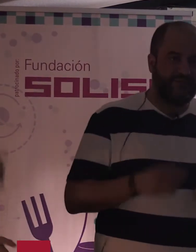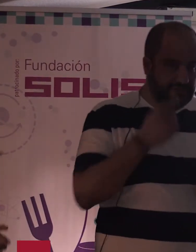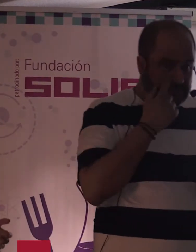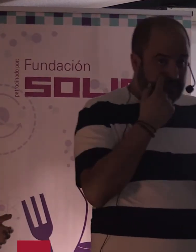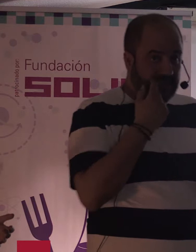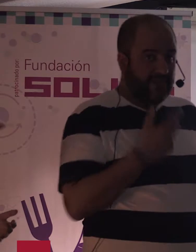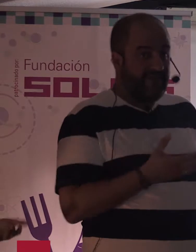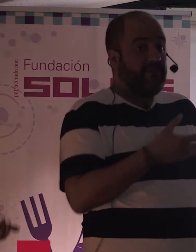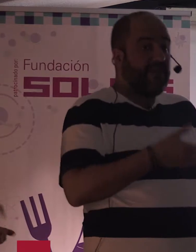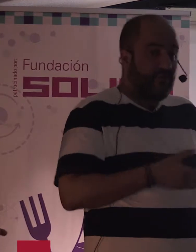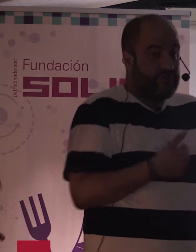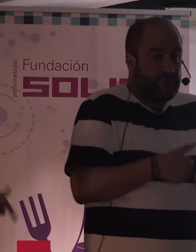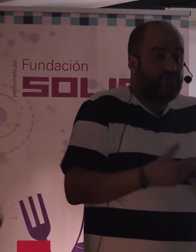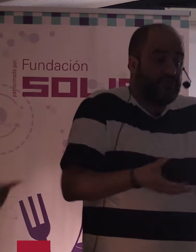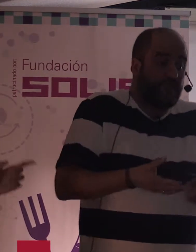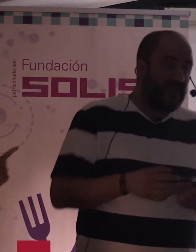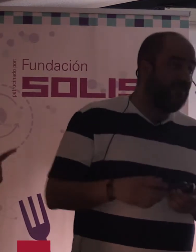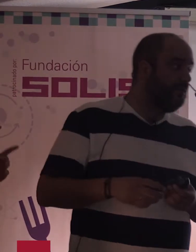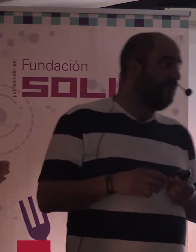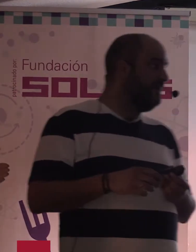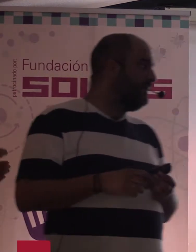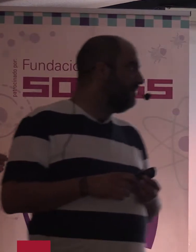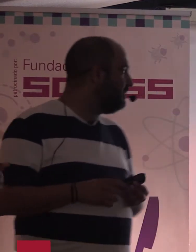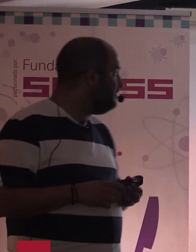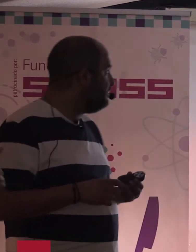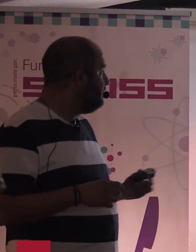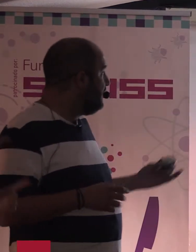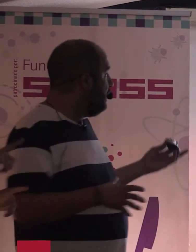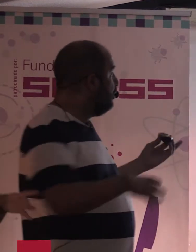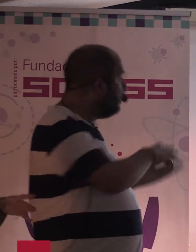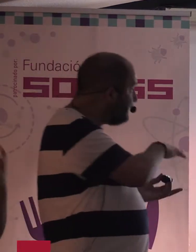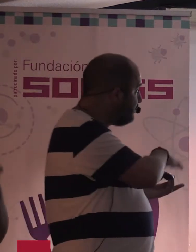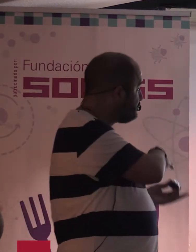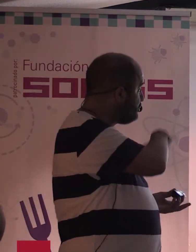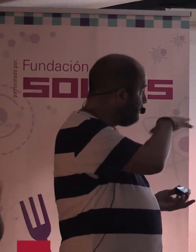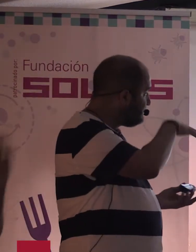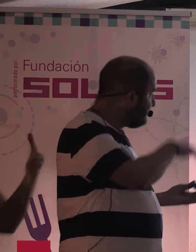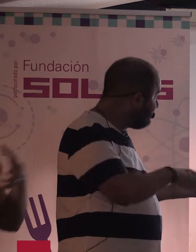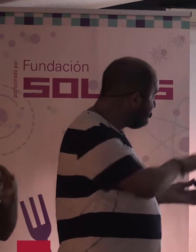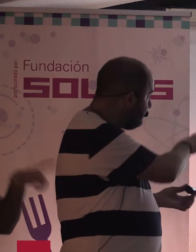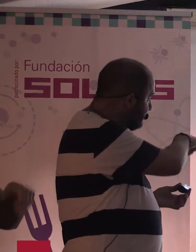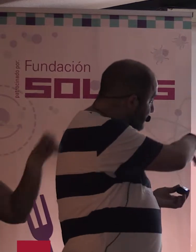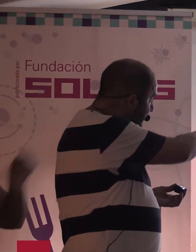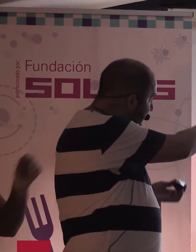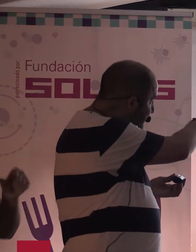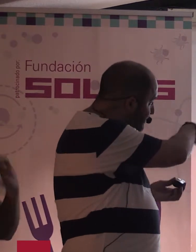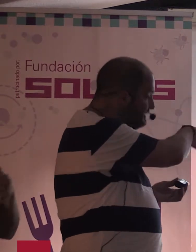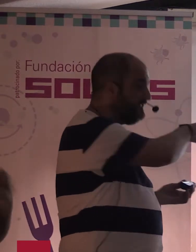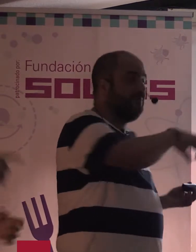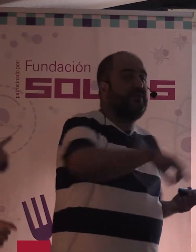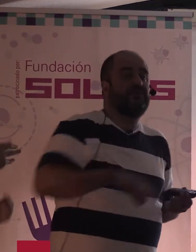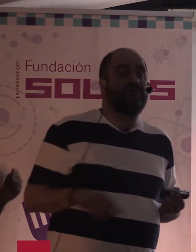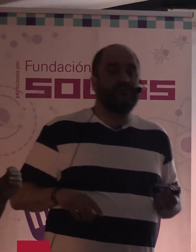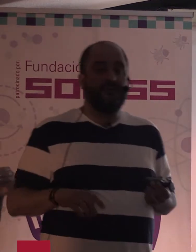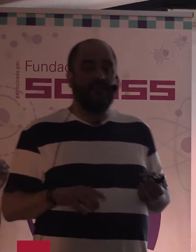de esas cositas, que fabricamos nosotros, de hecho mi equipo lo fabrica en el laboratorio, lo montamos sobre unas piezas flexibles y hacemos